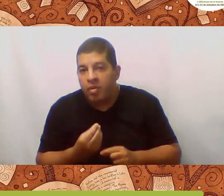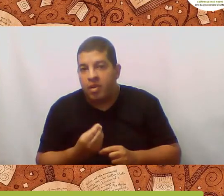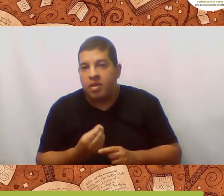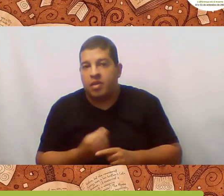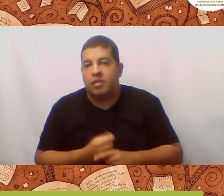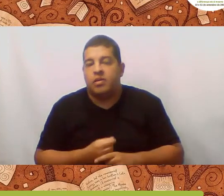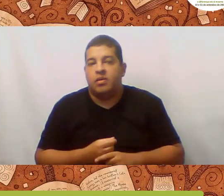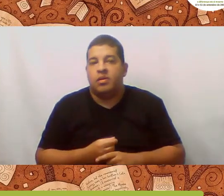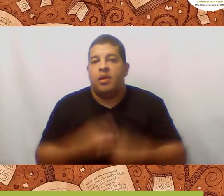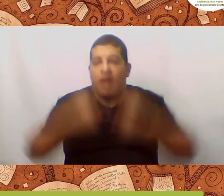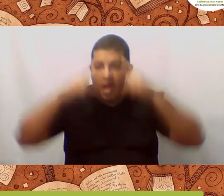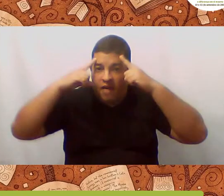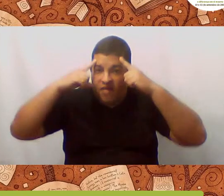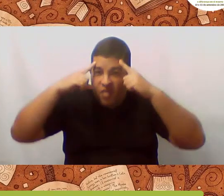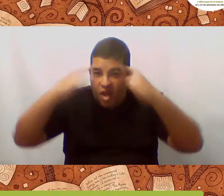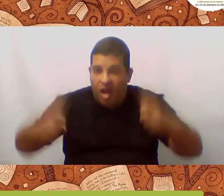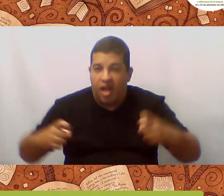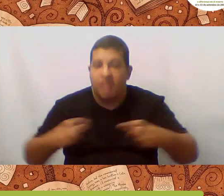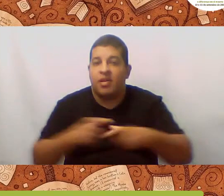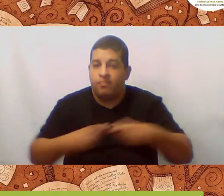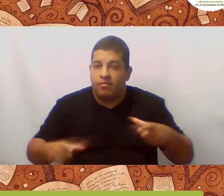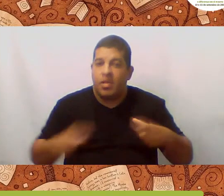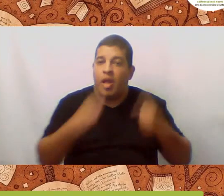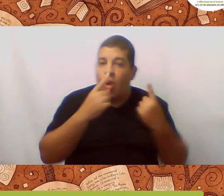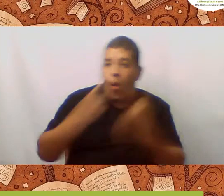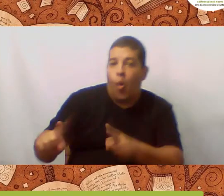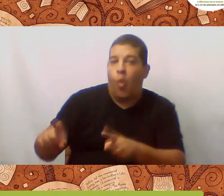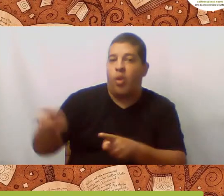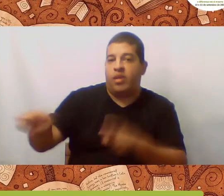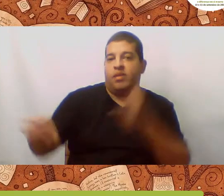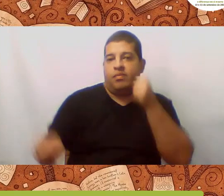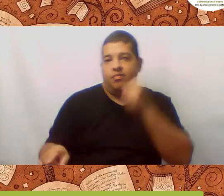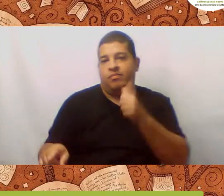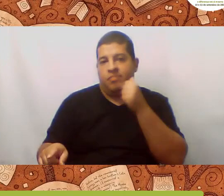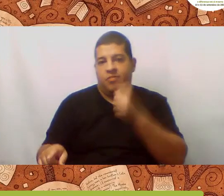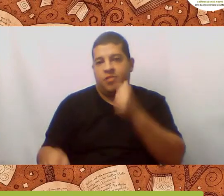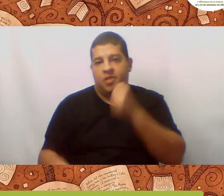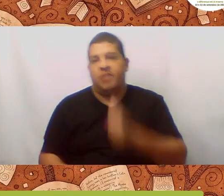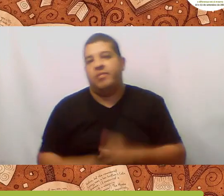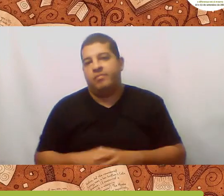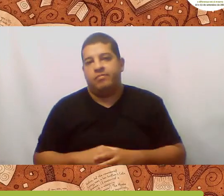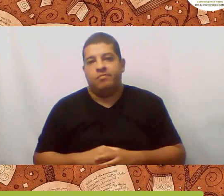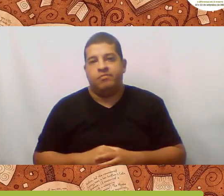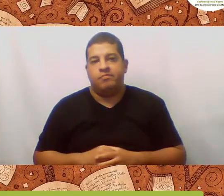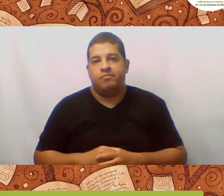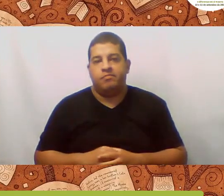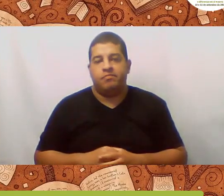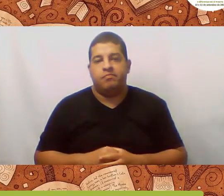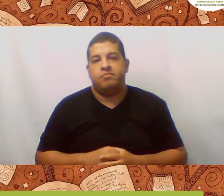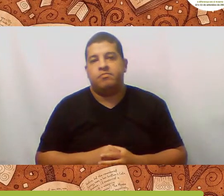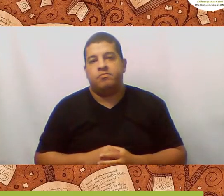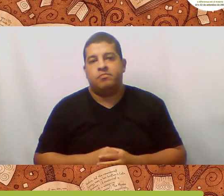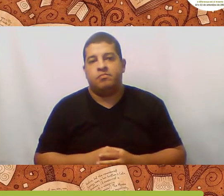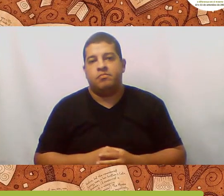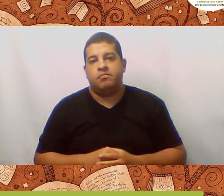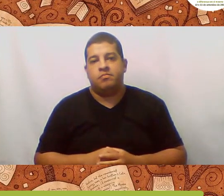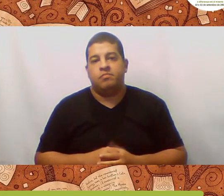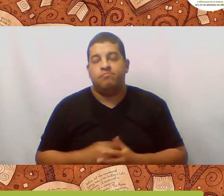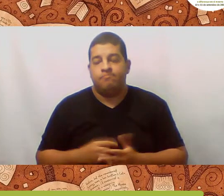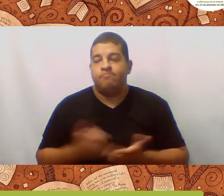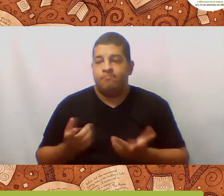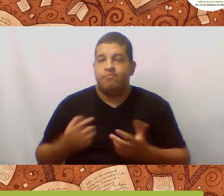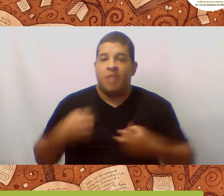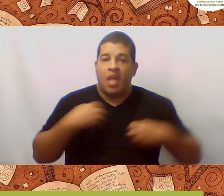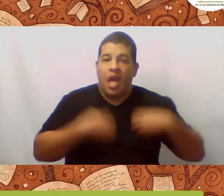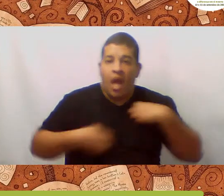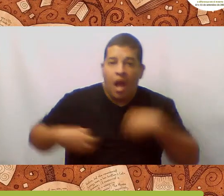da violência em relação às mulheres, na medida em que esse quadro, né, de angústia,